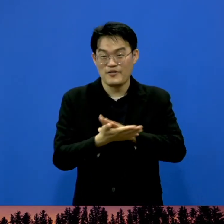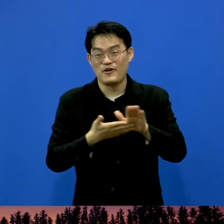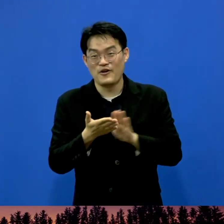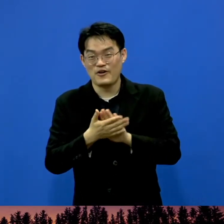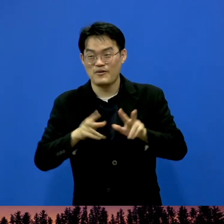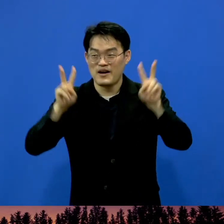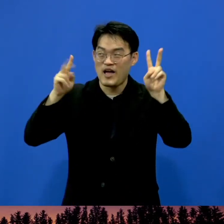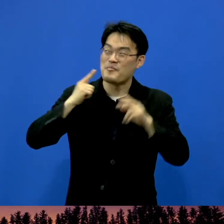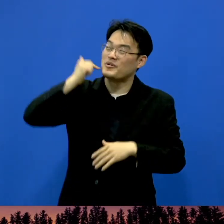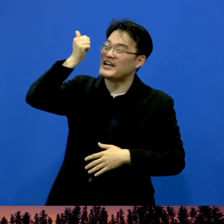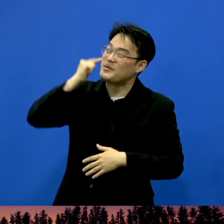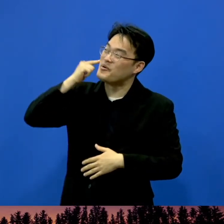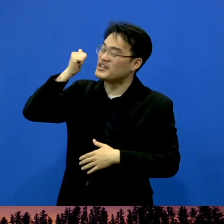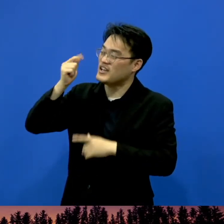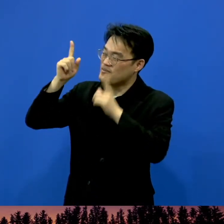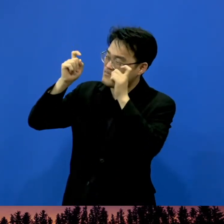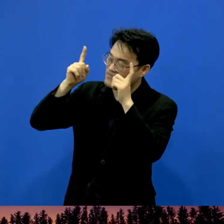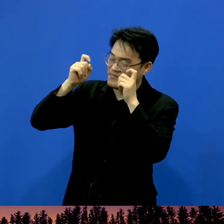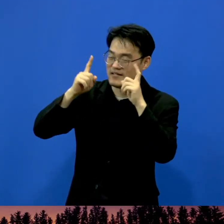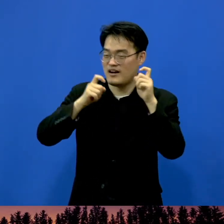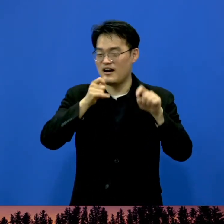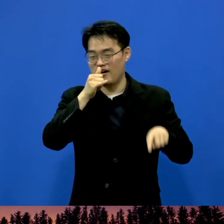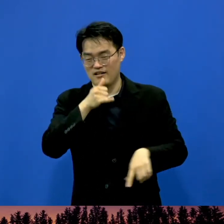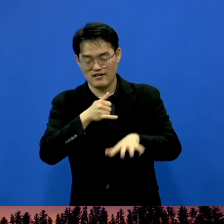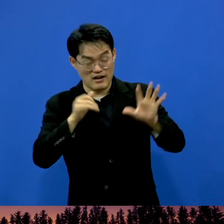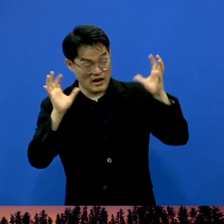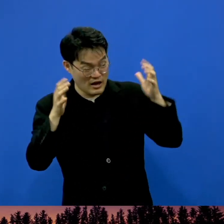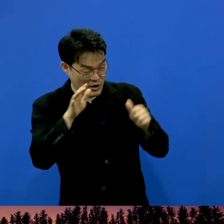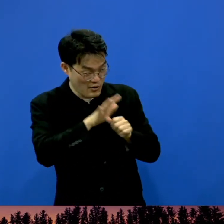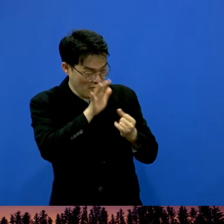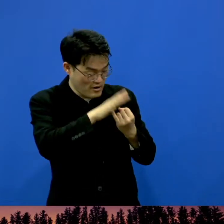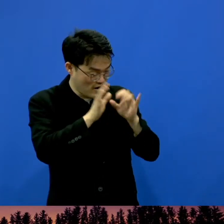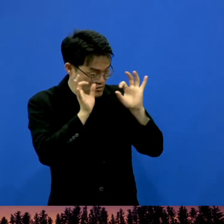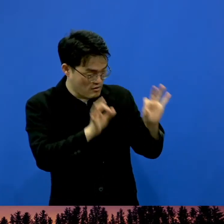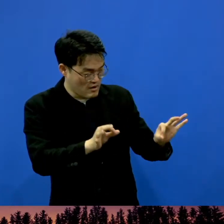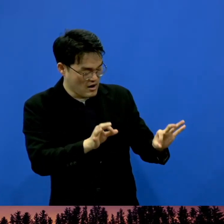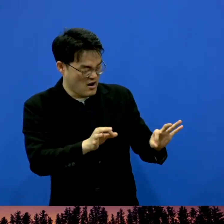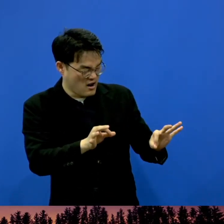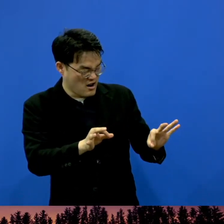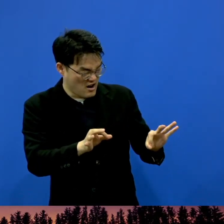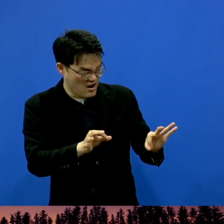막 목사님 하는데 그 어마어마한 충만한 에너지